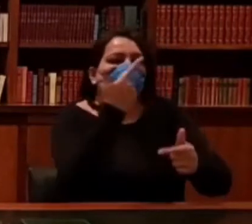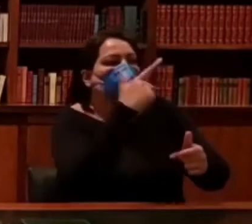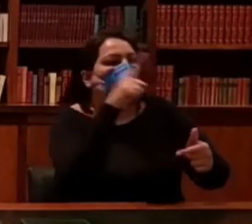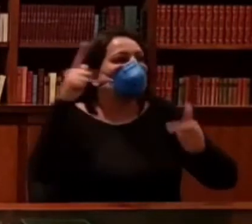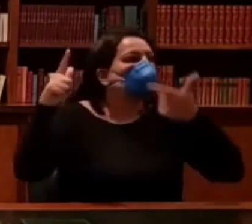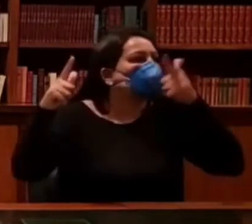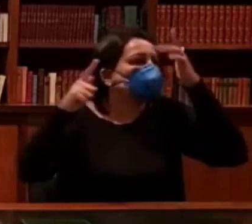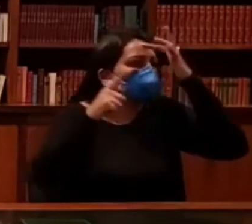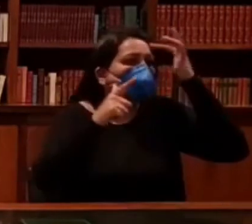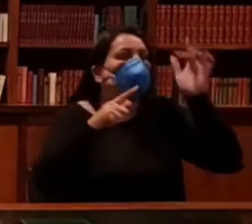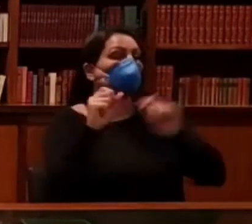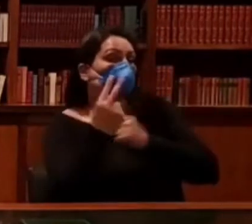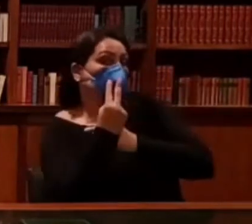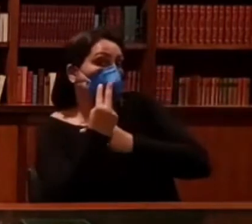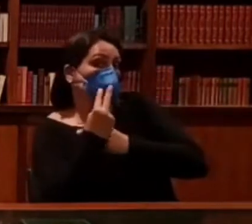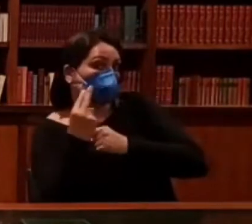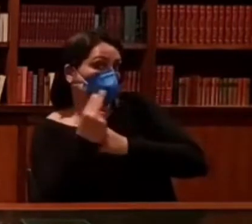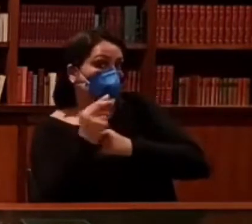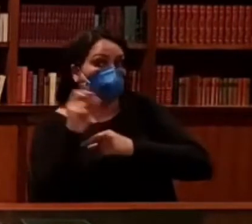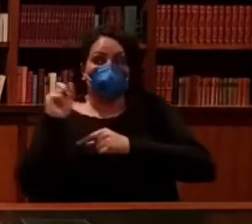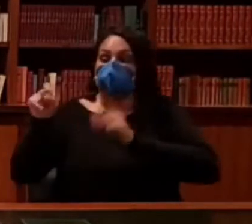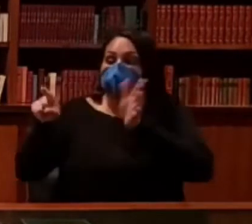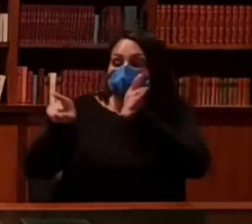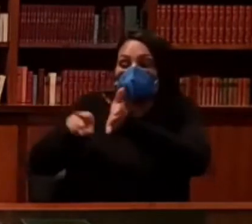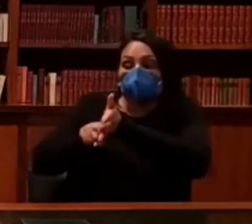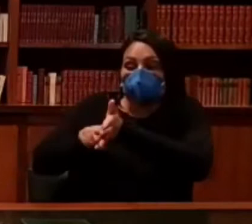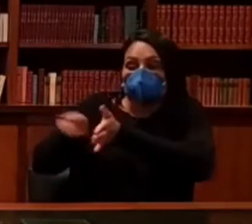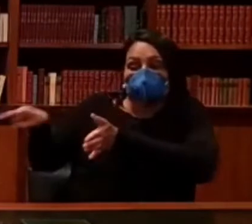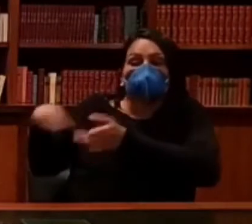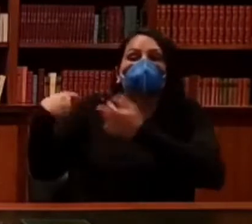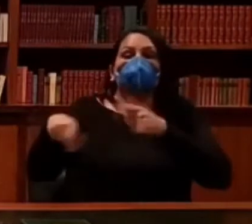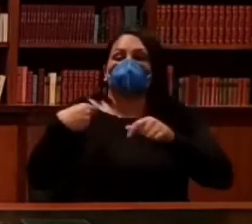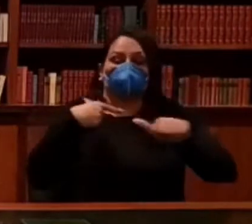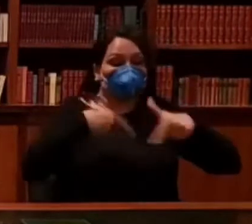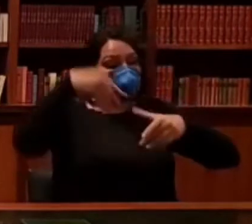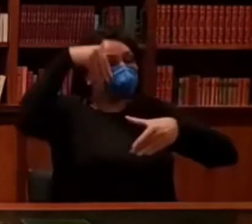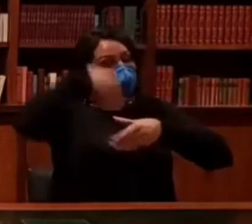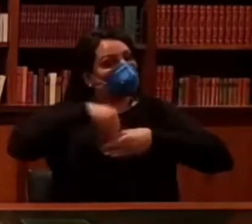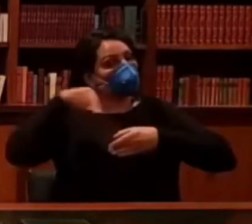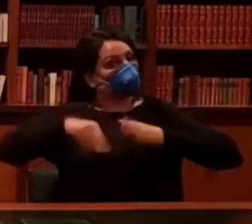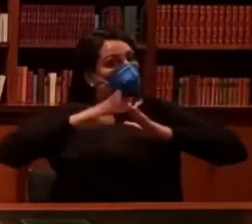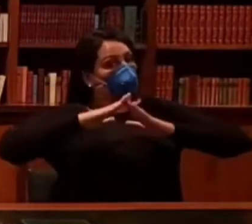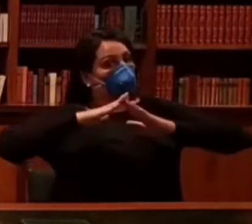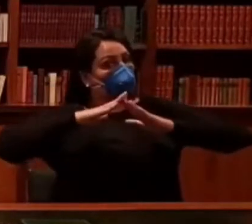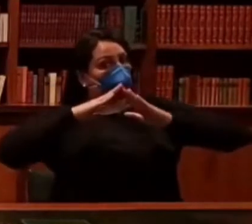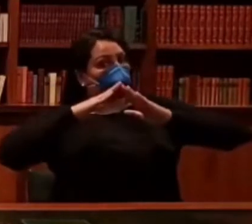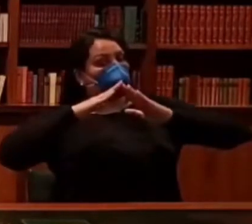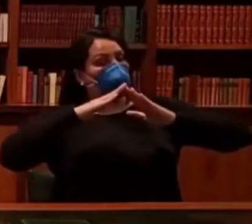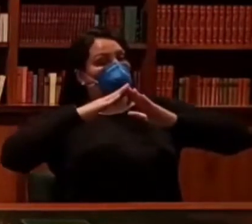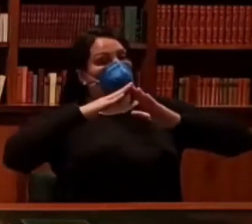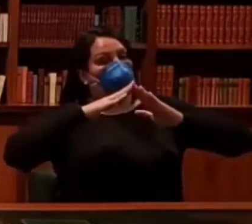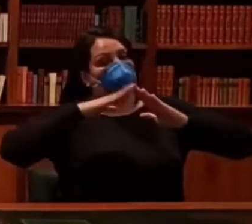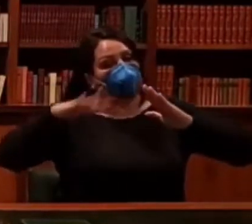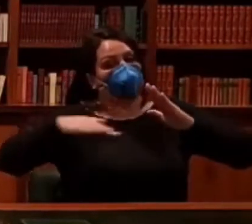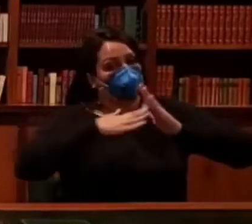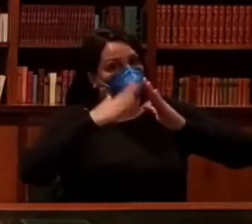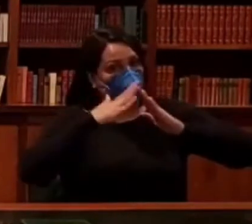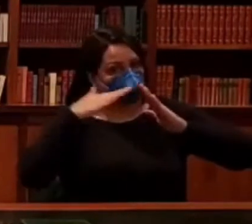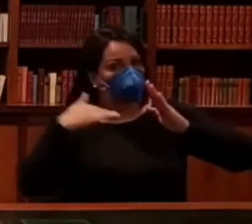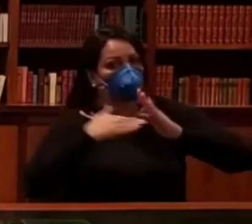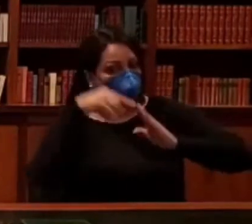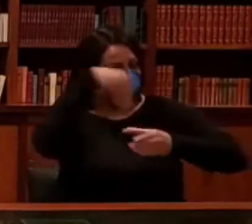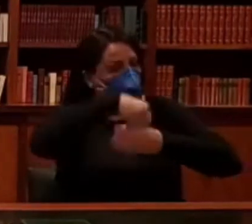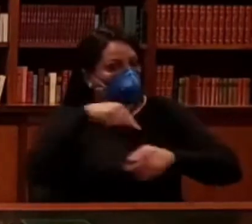outras pessoas. Se der positivo, o presidente vai ter que despachar daqui, a gente vai recomendar o isolamento domiciliar. Se não